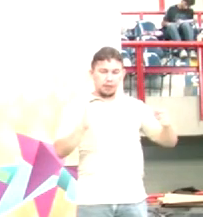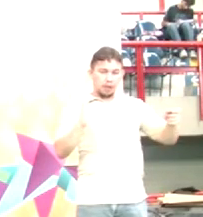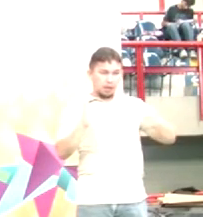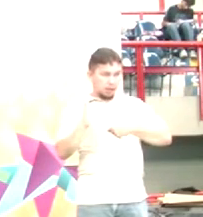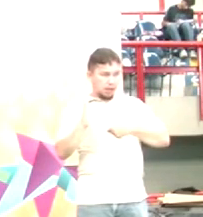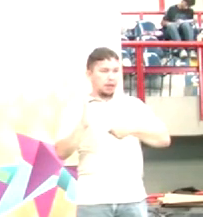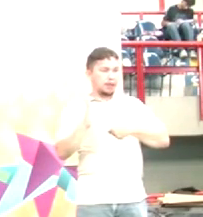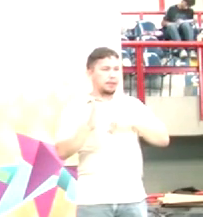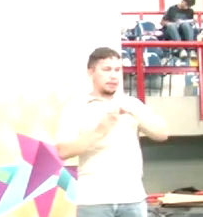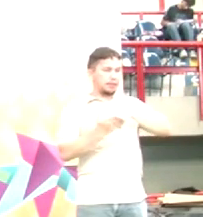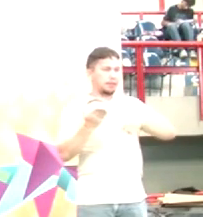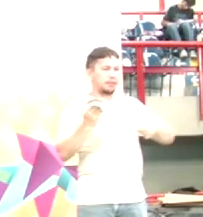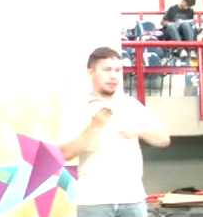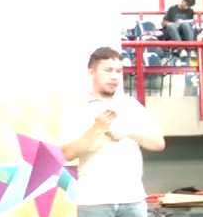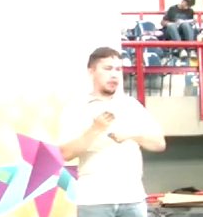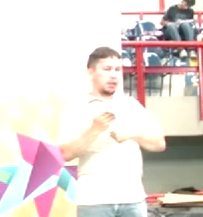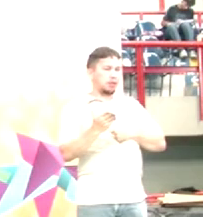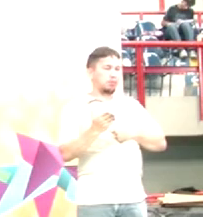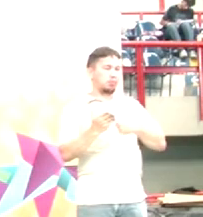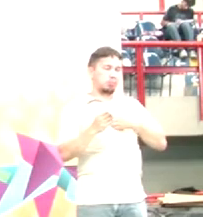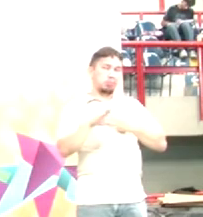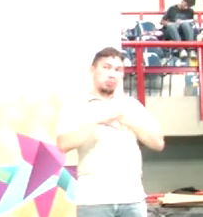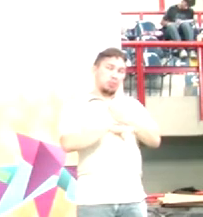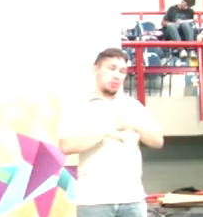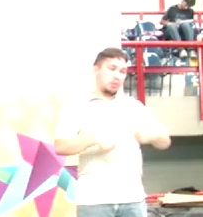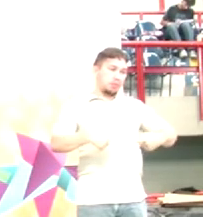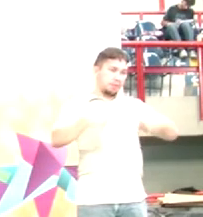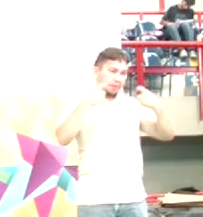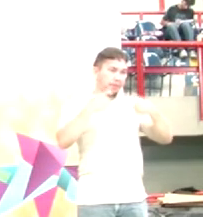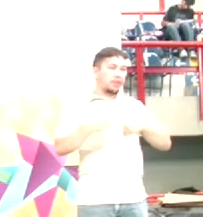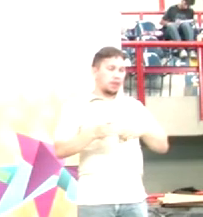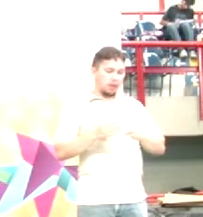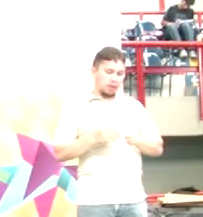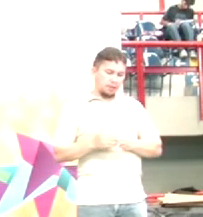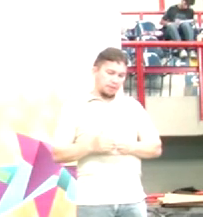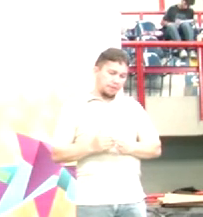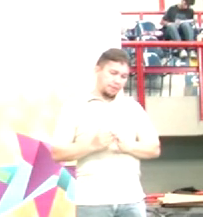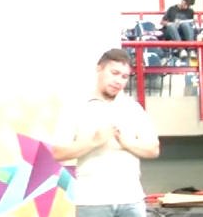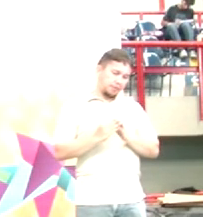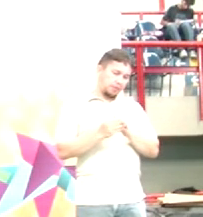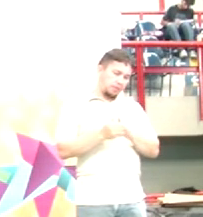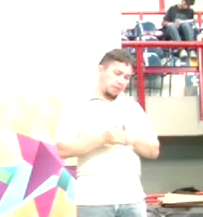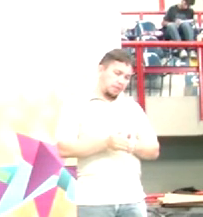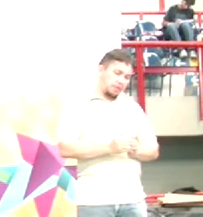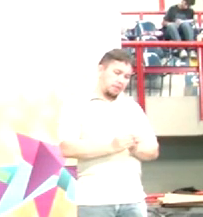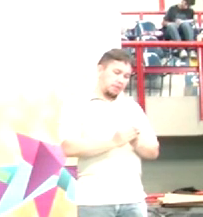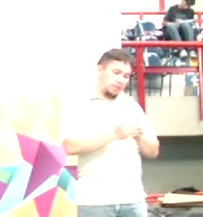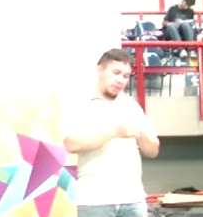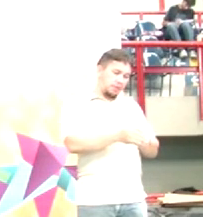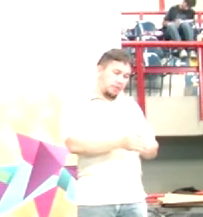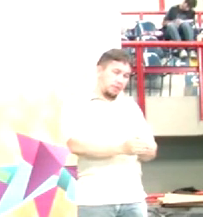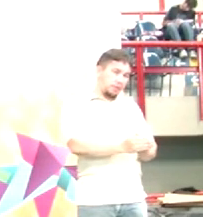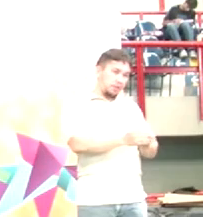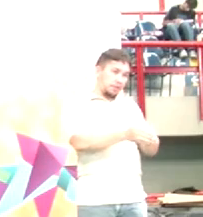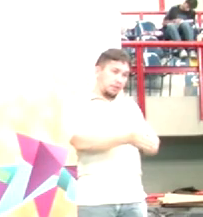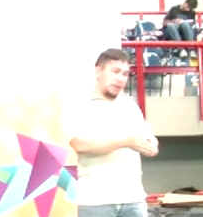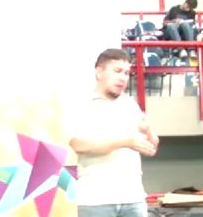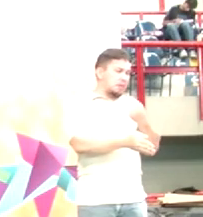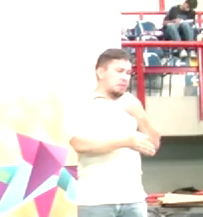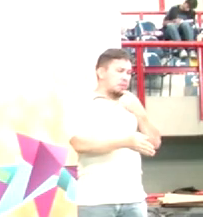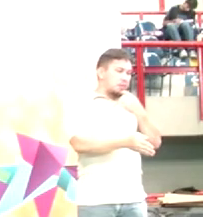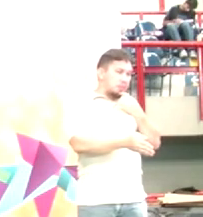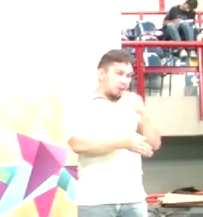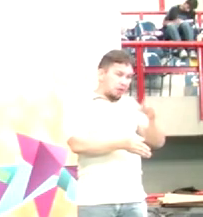a guerra, certo? Quando o navio que nós mandamos chegou perto da